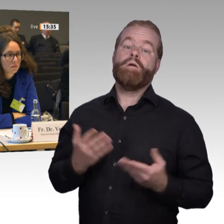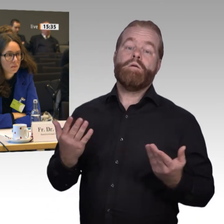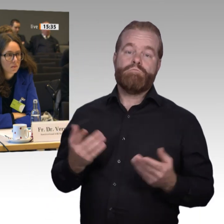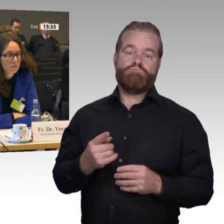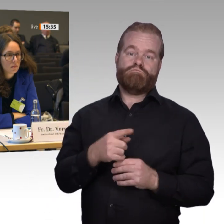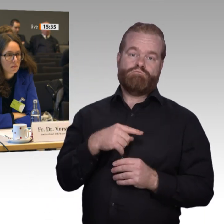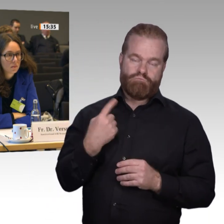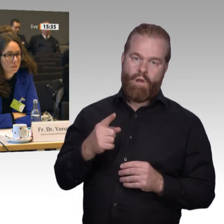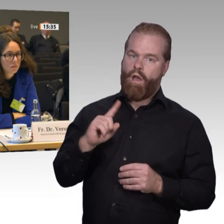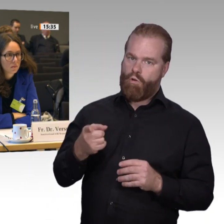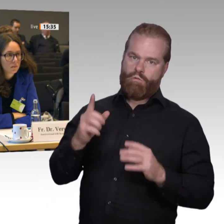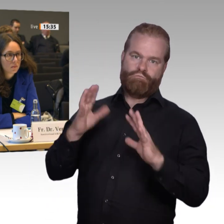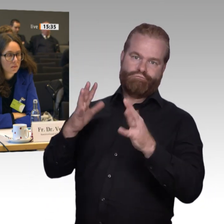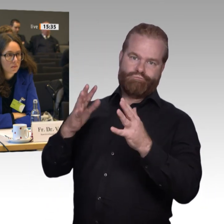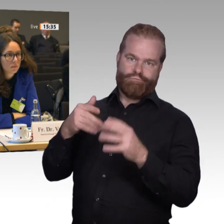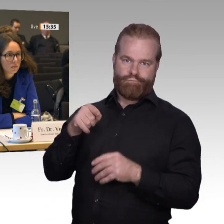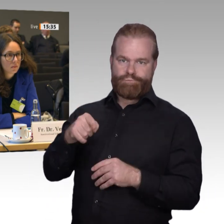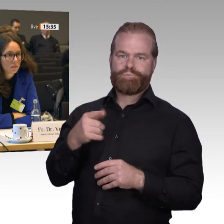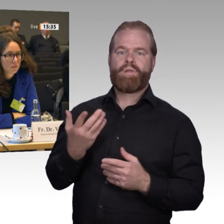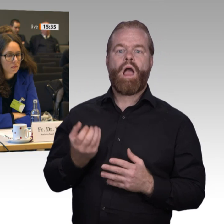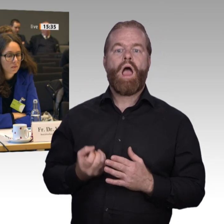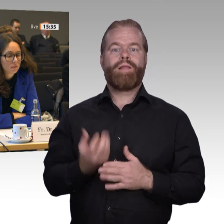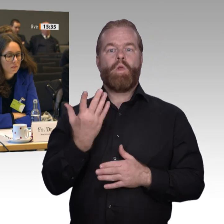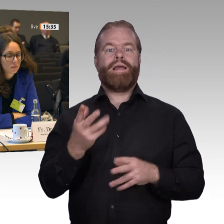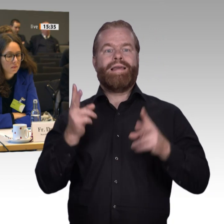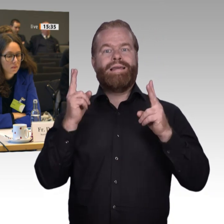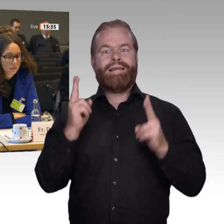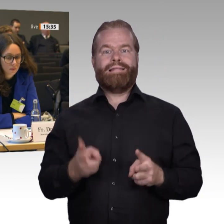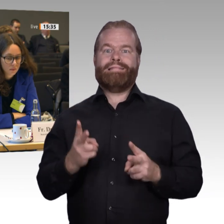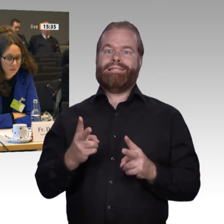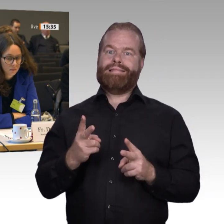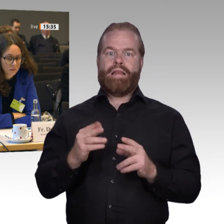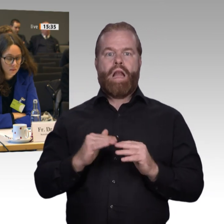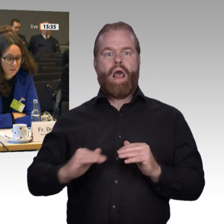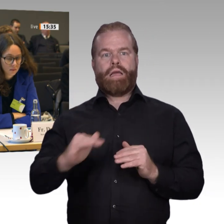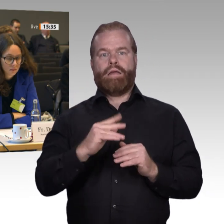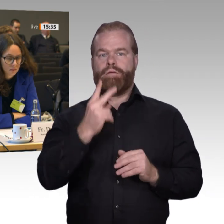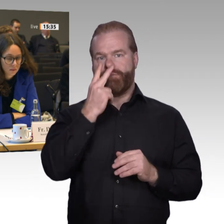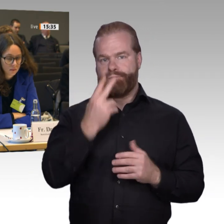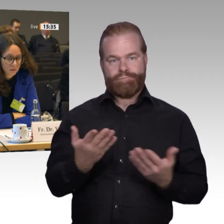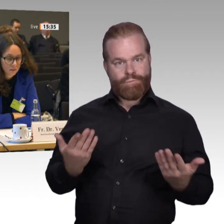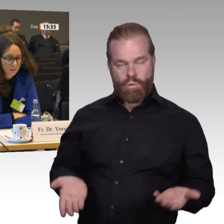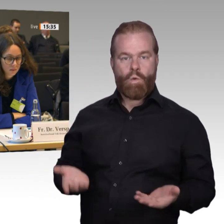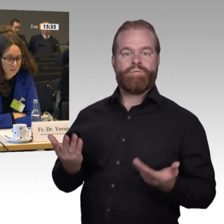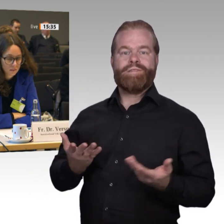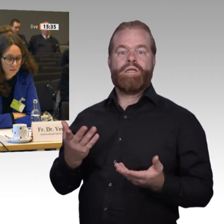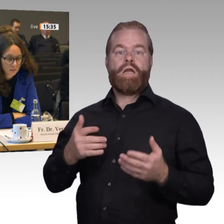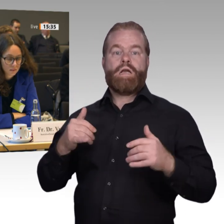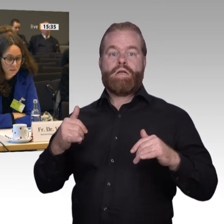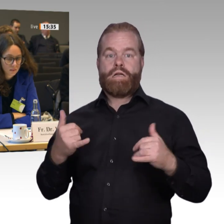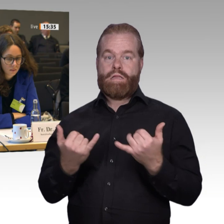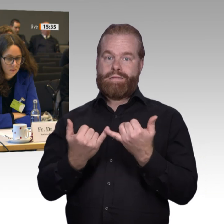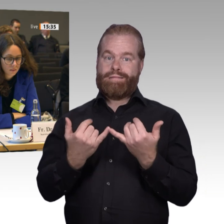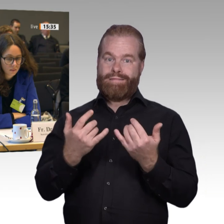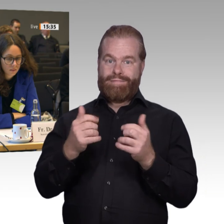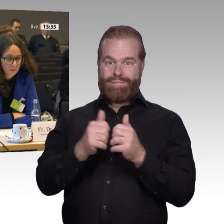aus dem G2-Bezug vorzeitig in Altersrente geht und damit in die Hilfe zum Lebensunterhalt fällt, wird, ohne dass die